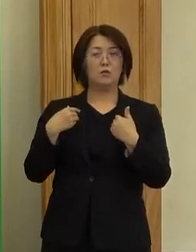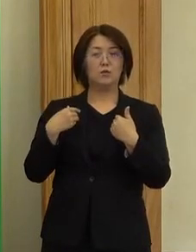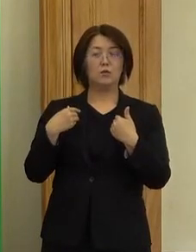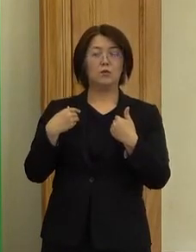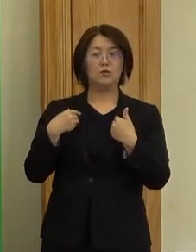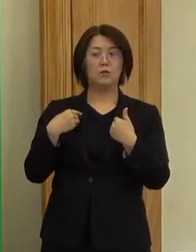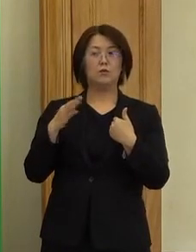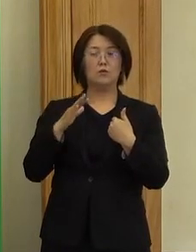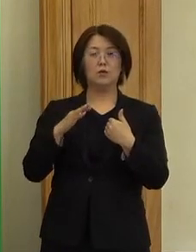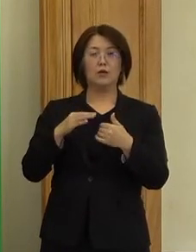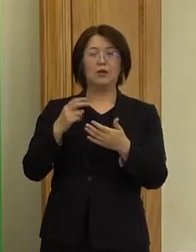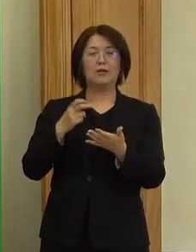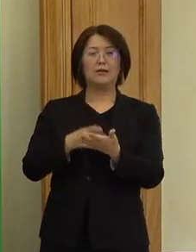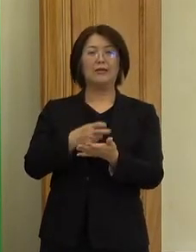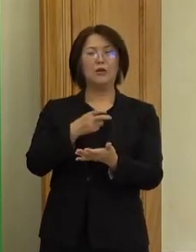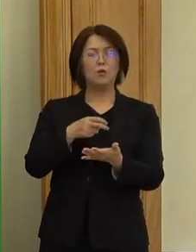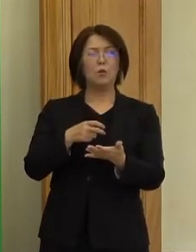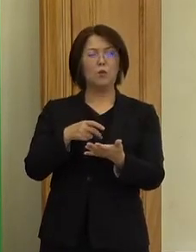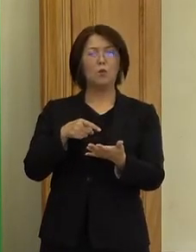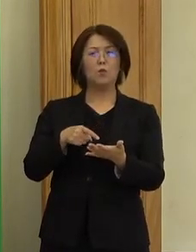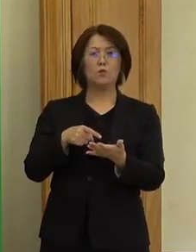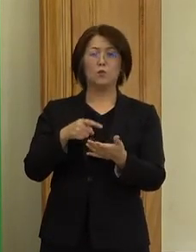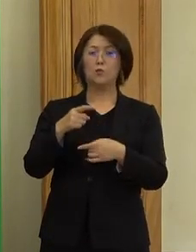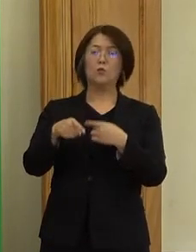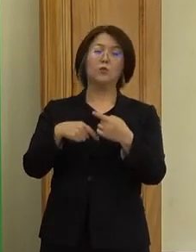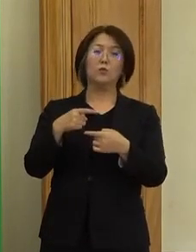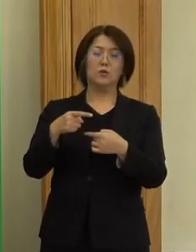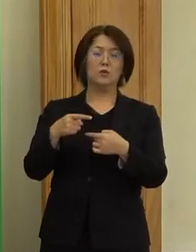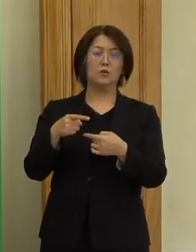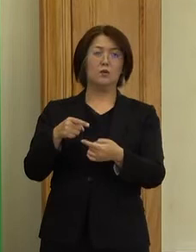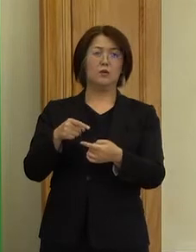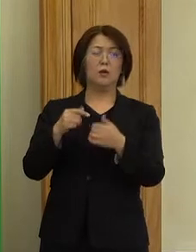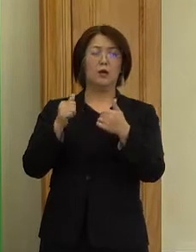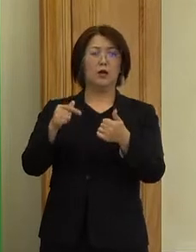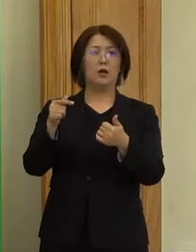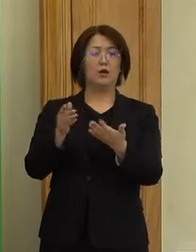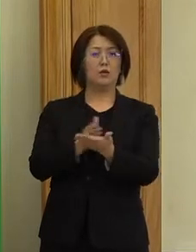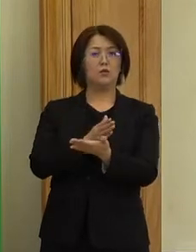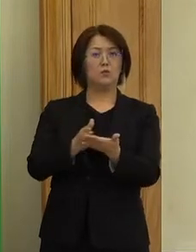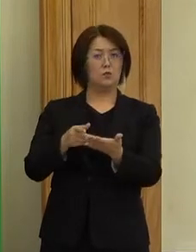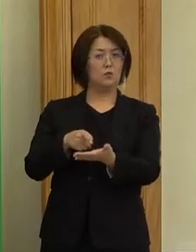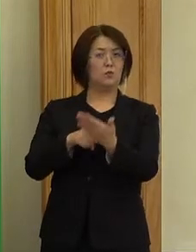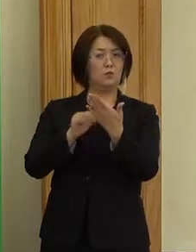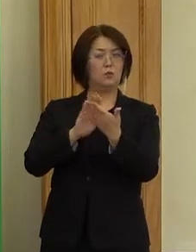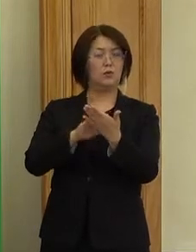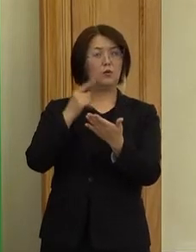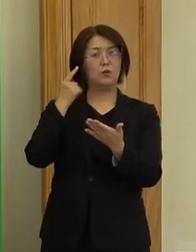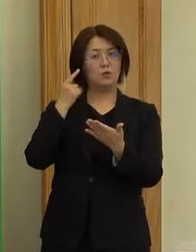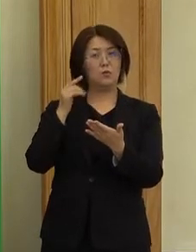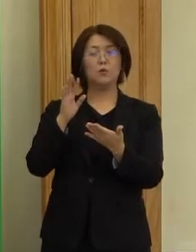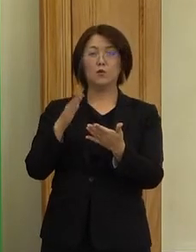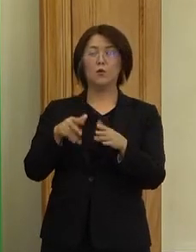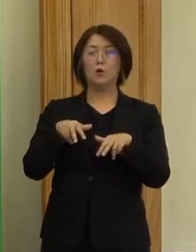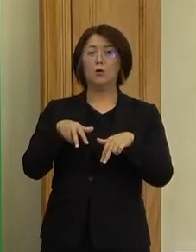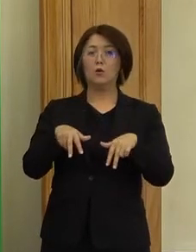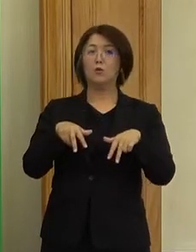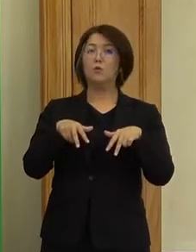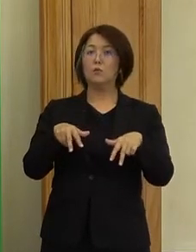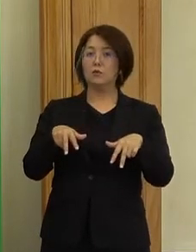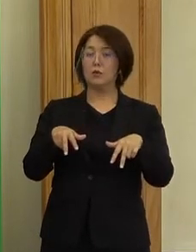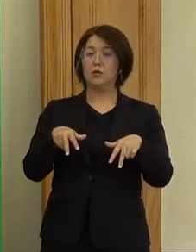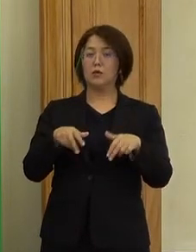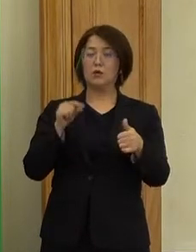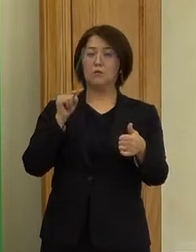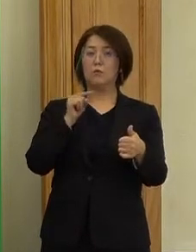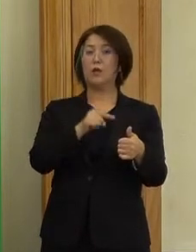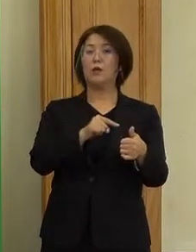形で、判決出されたと思うんですけれども、まあ、あの同じその行政がその命令を出して、